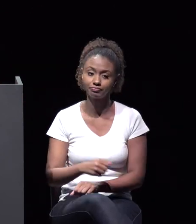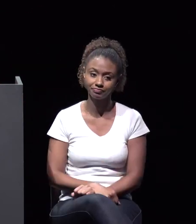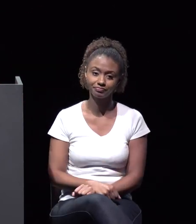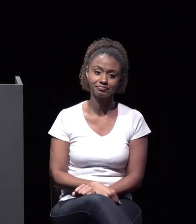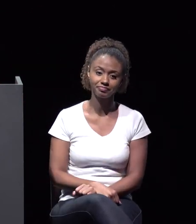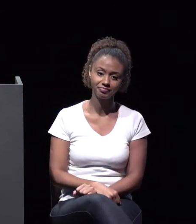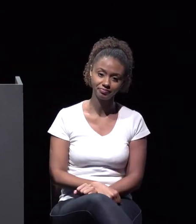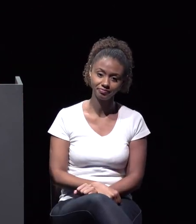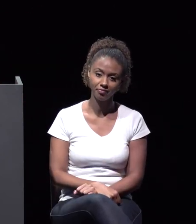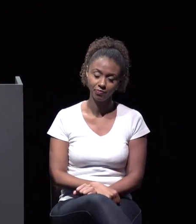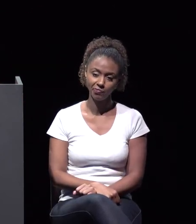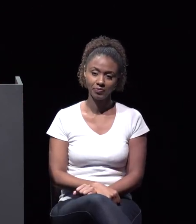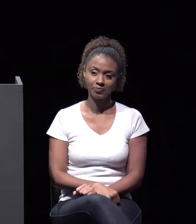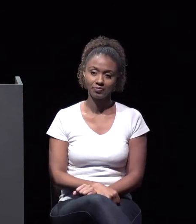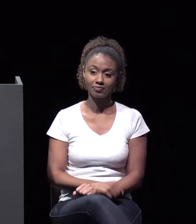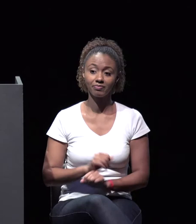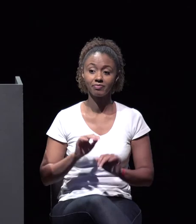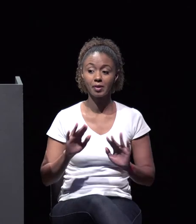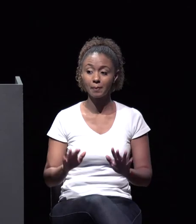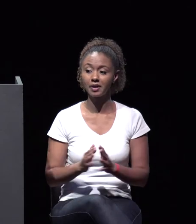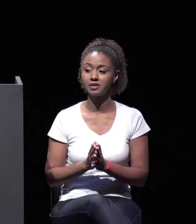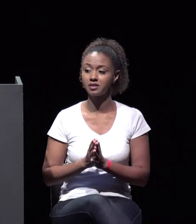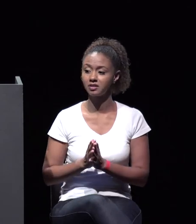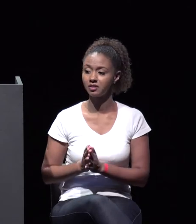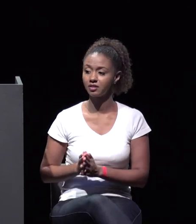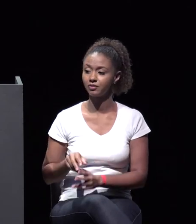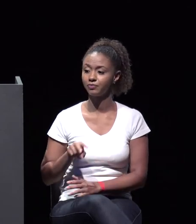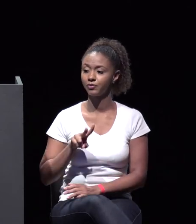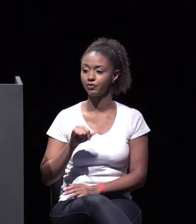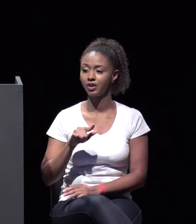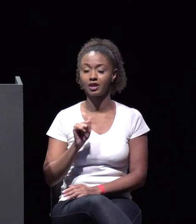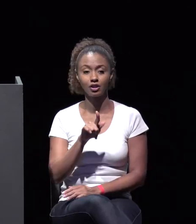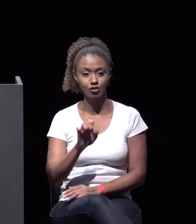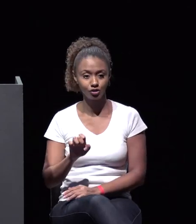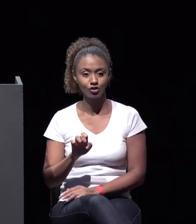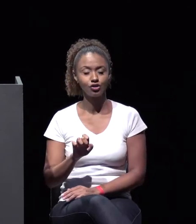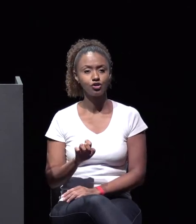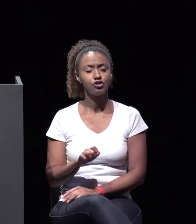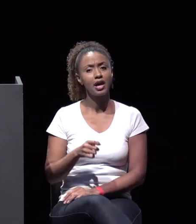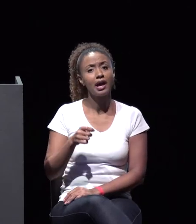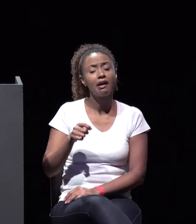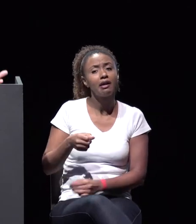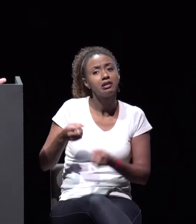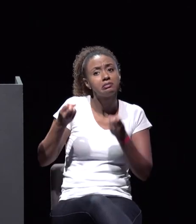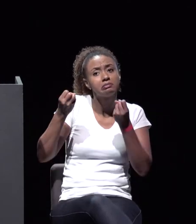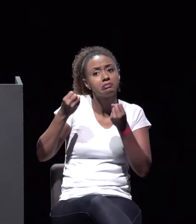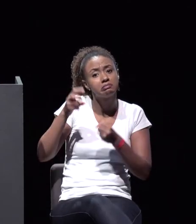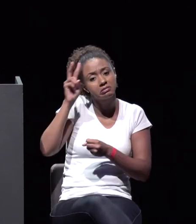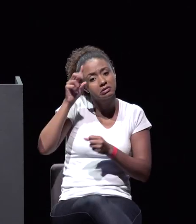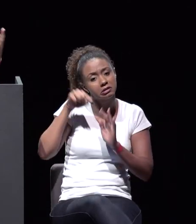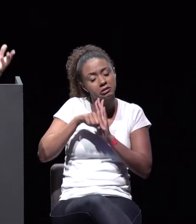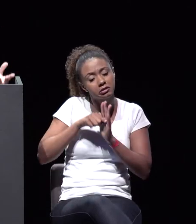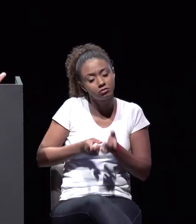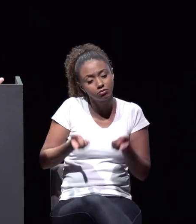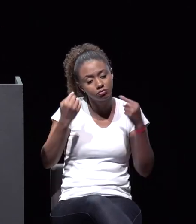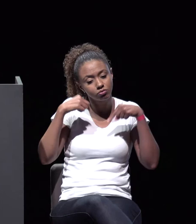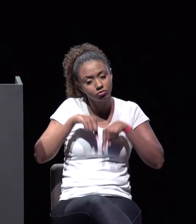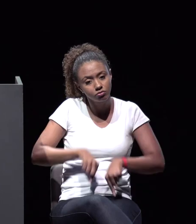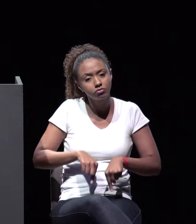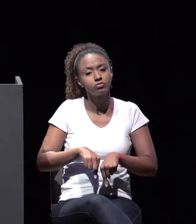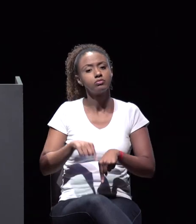né mas o vg também ele analisa mesma forma cronológica oxóssi caçador ou se o orixá das